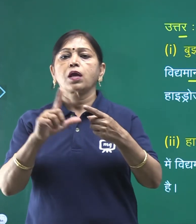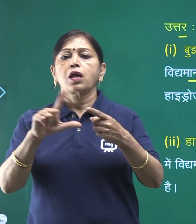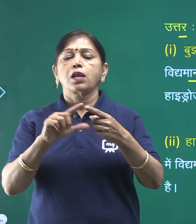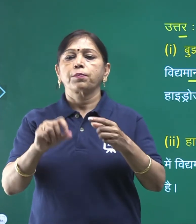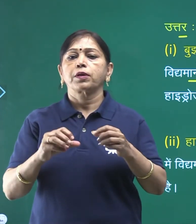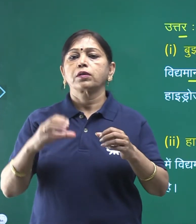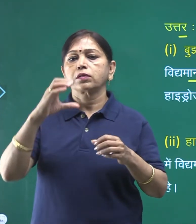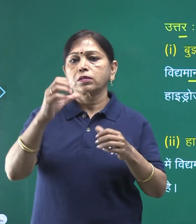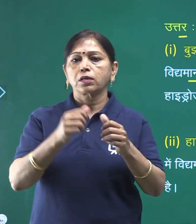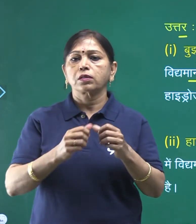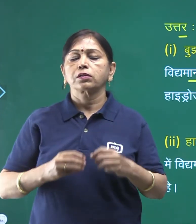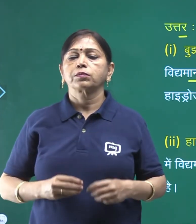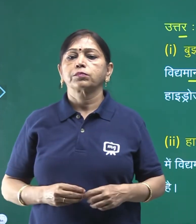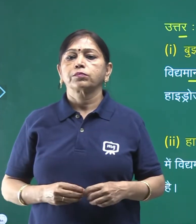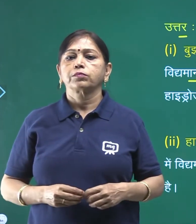कैल्शियम